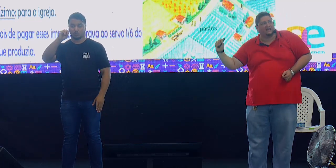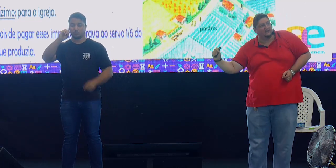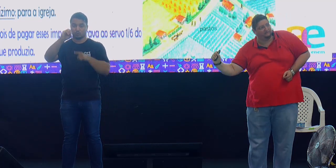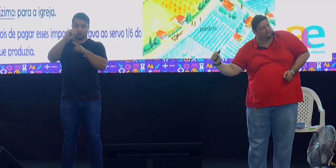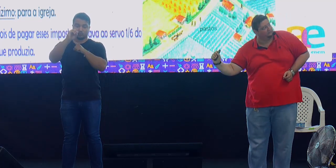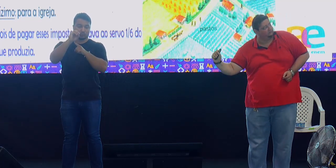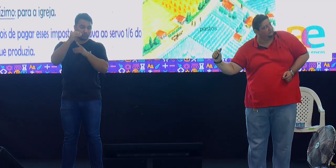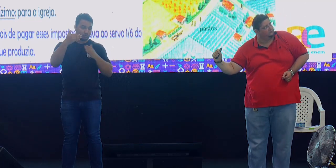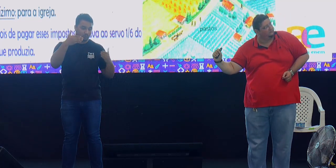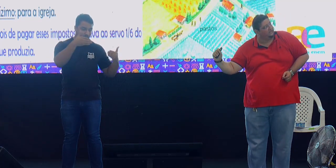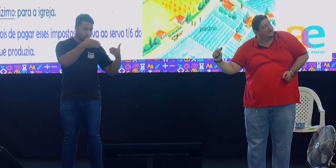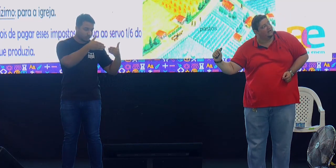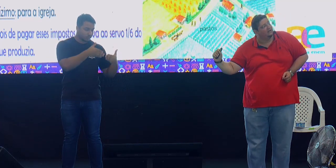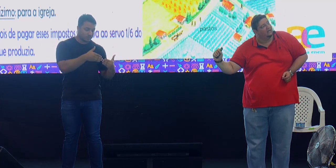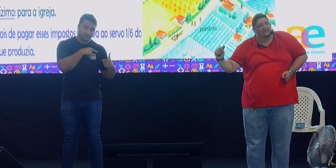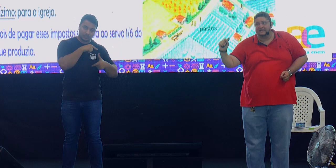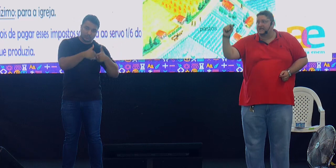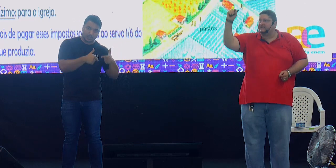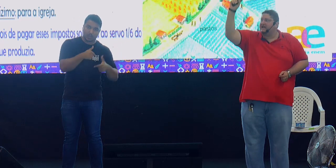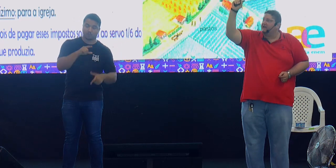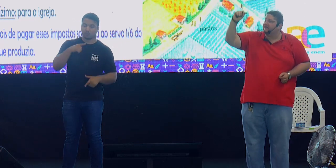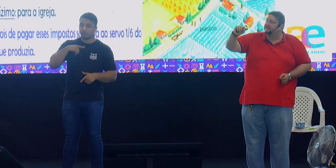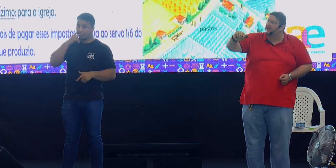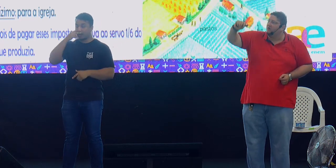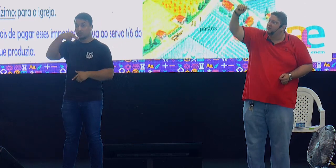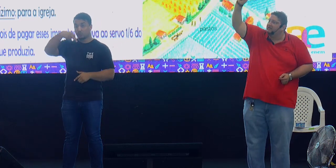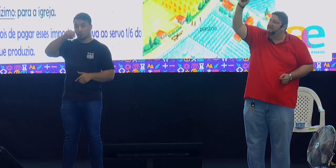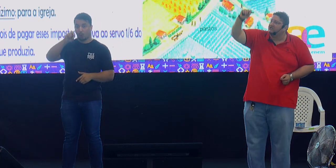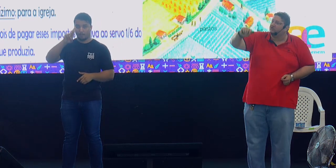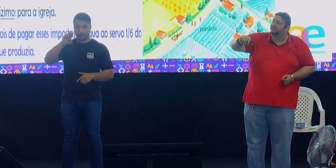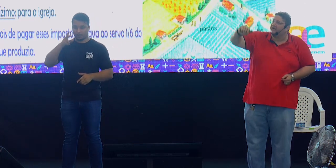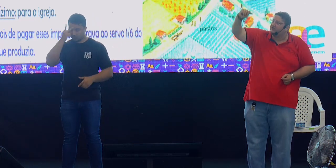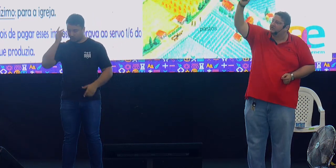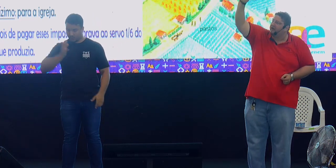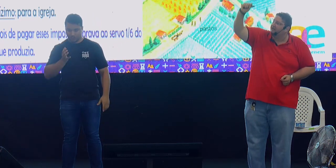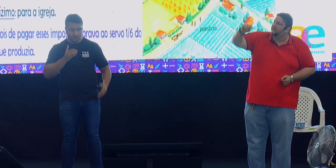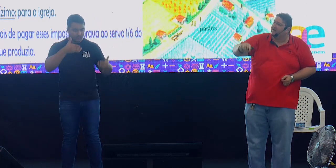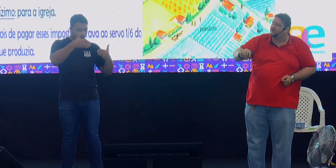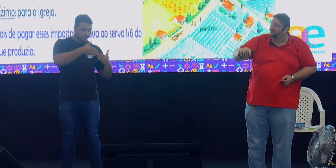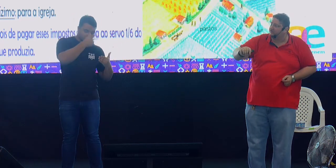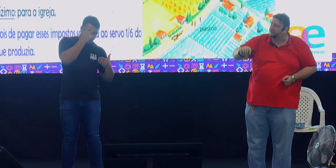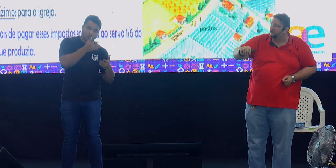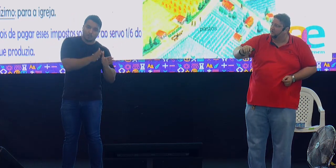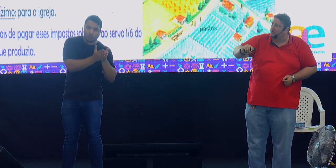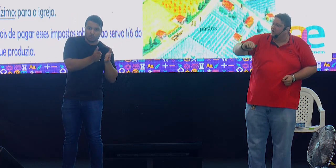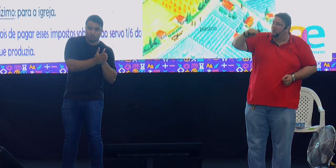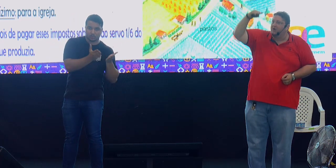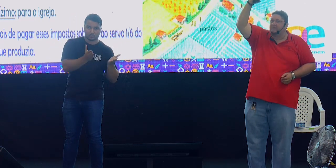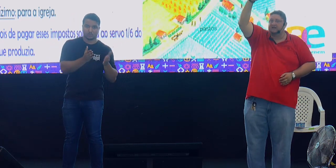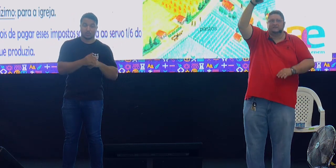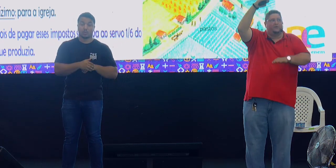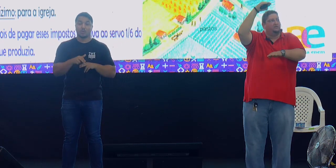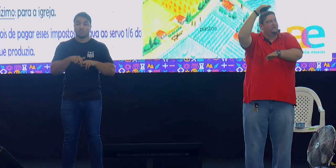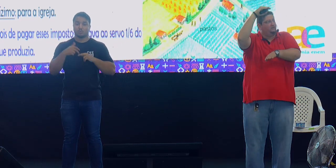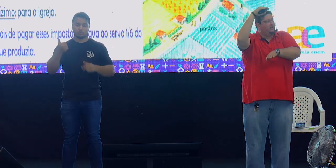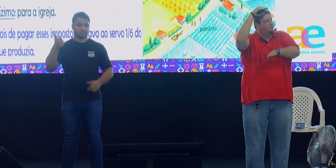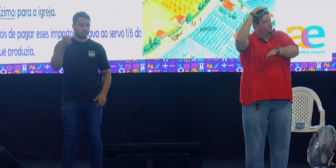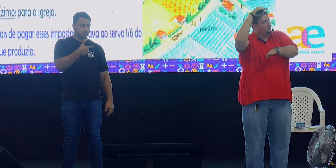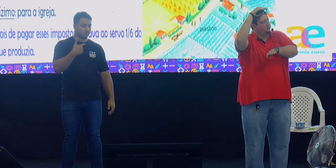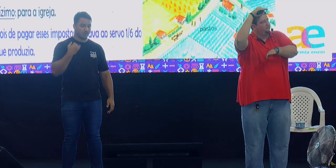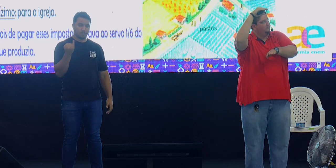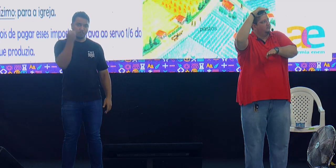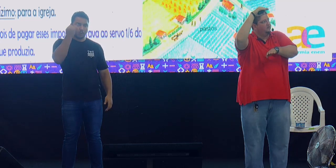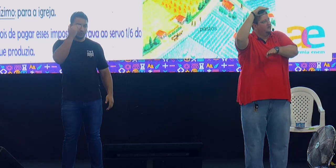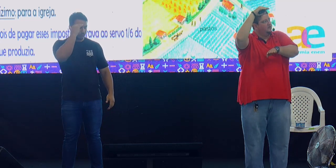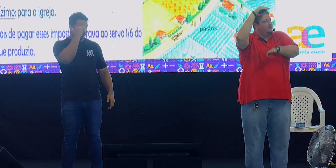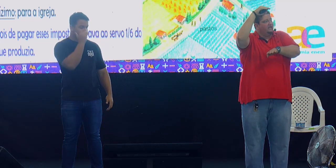e o servo, tá? Nessa relação existe verticalidade. Um é mais importante do que o